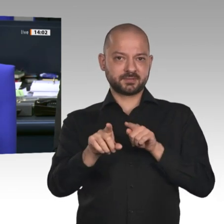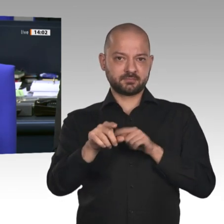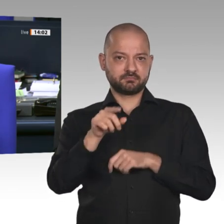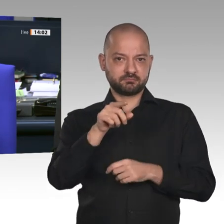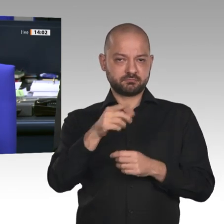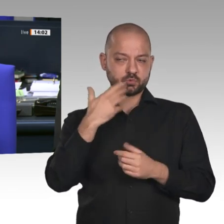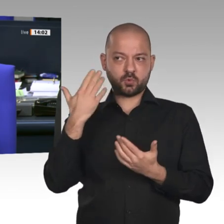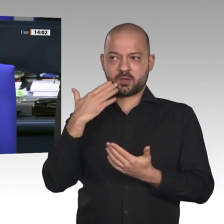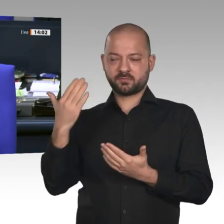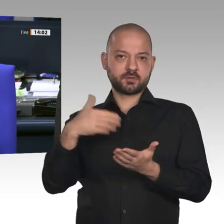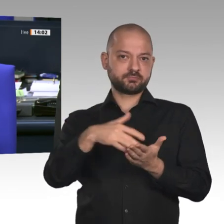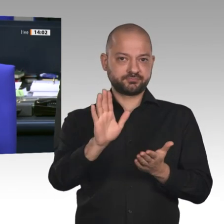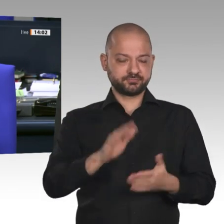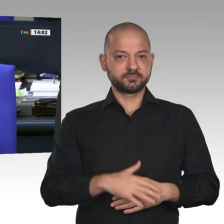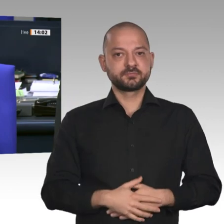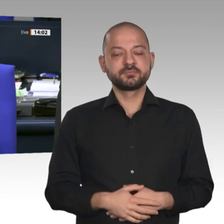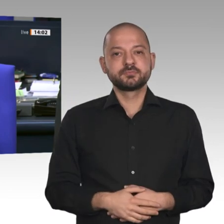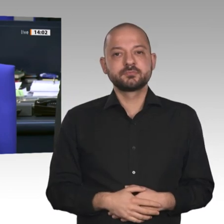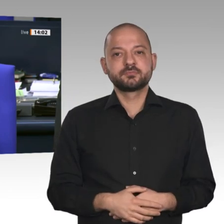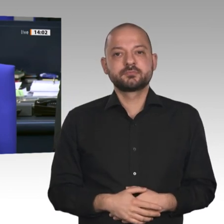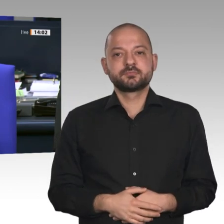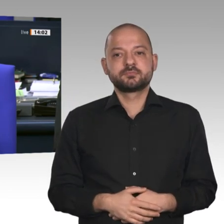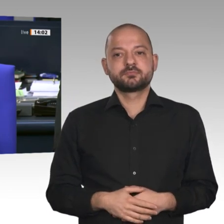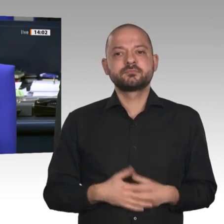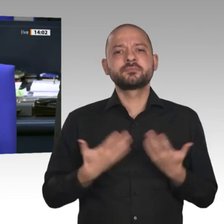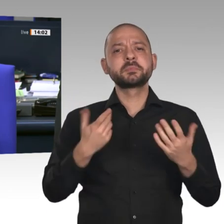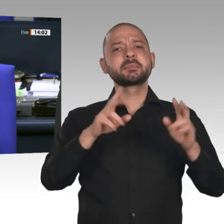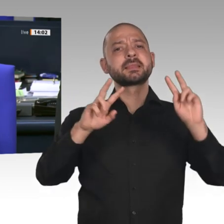der Fraktion der FDP auf Drucksache